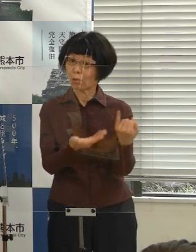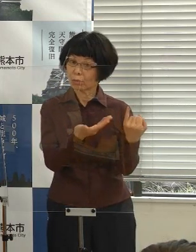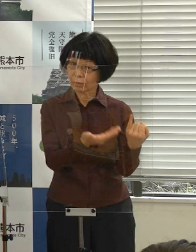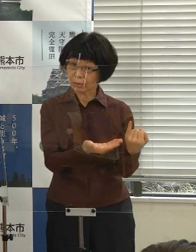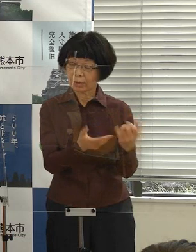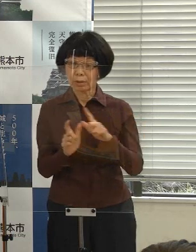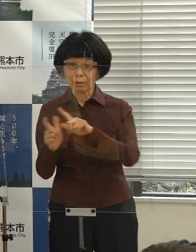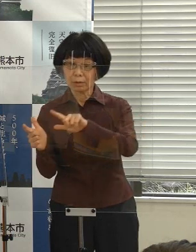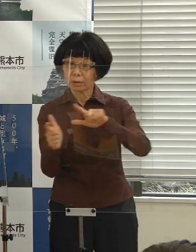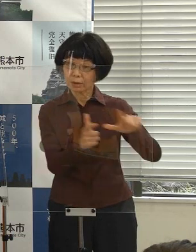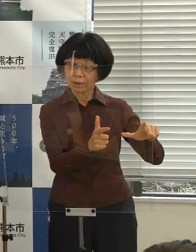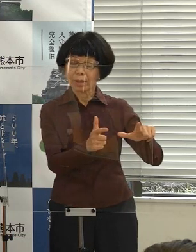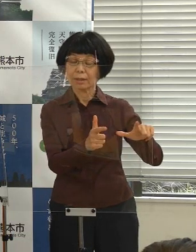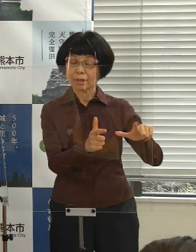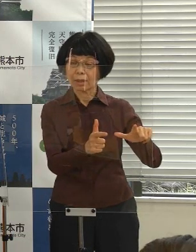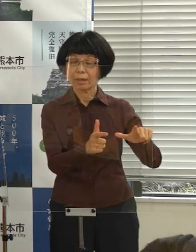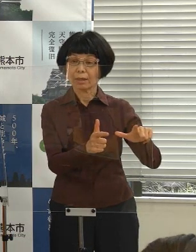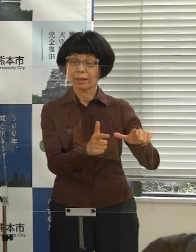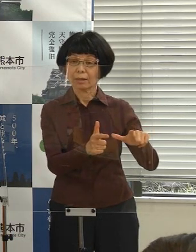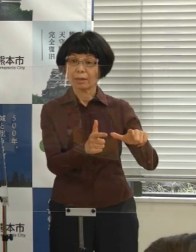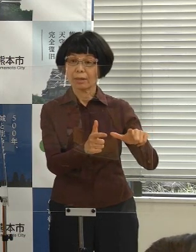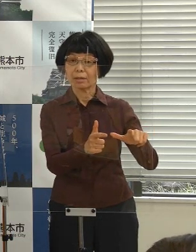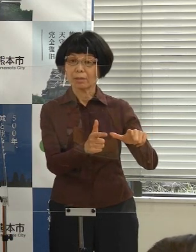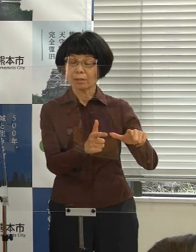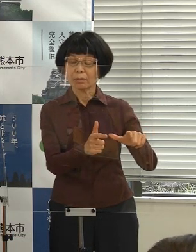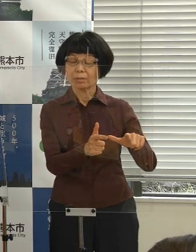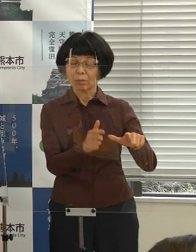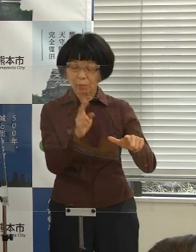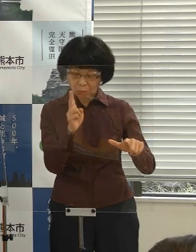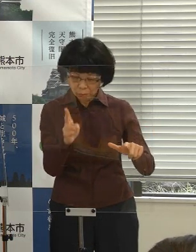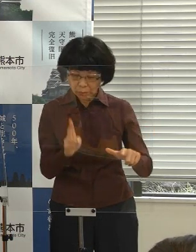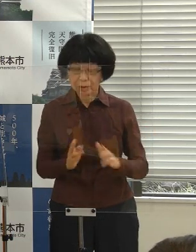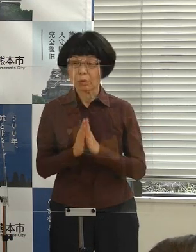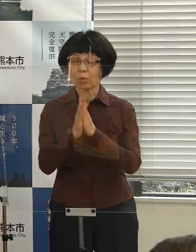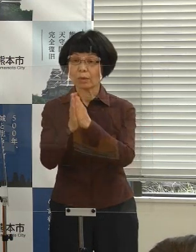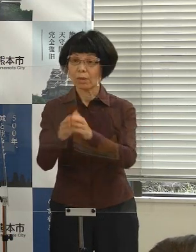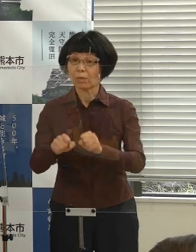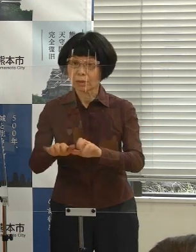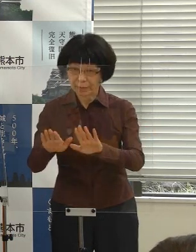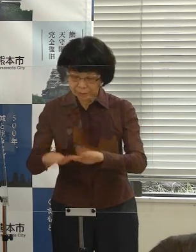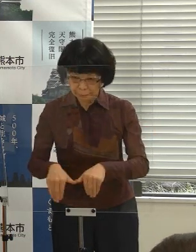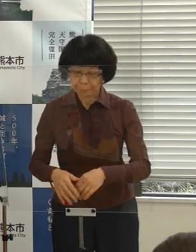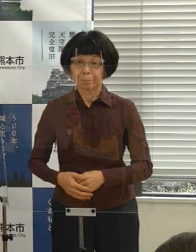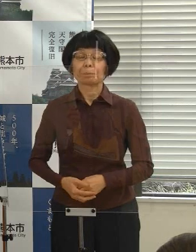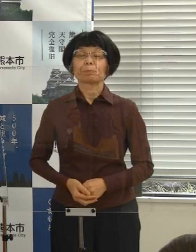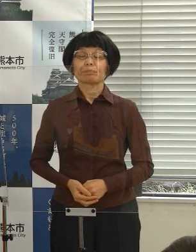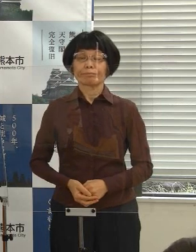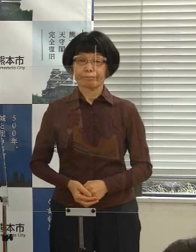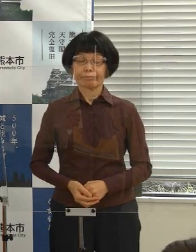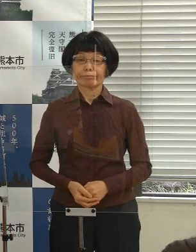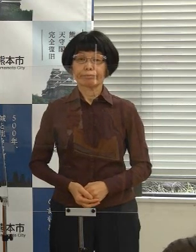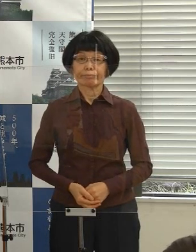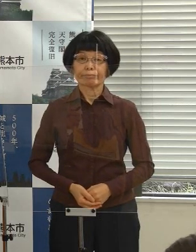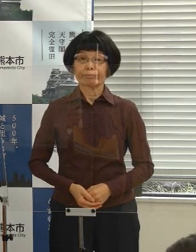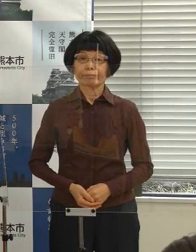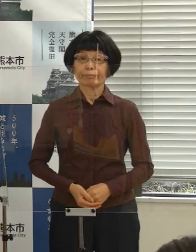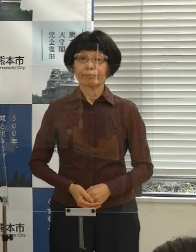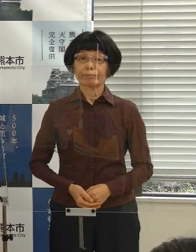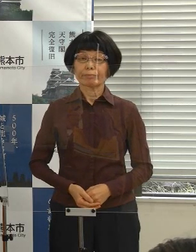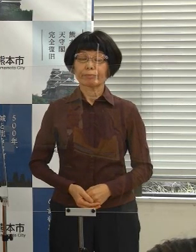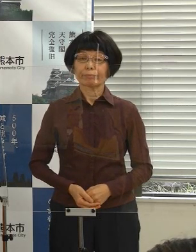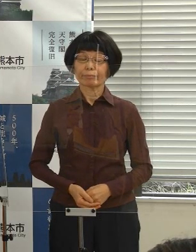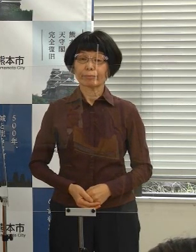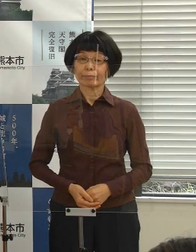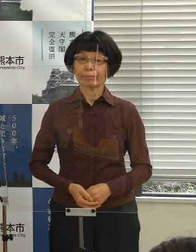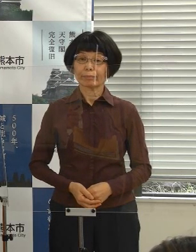伝えをいただくということで、お願いをしているところでございます。それで、例えば妊